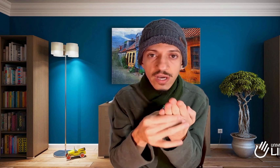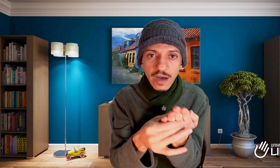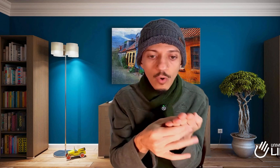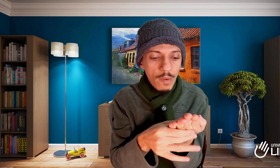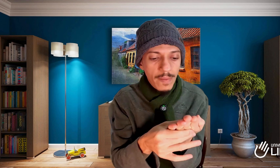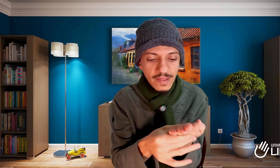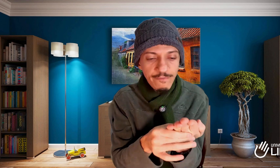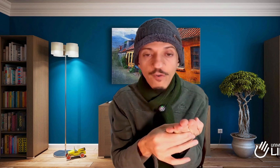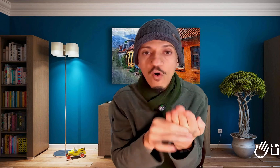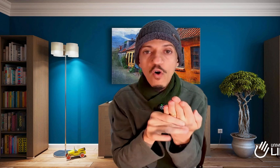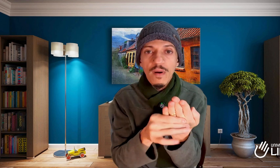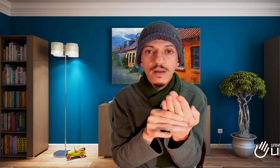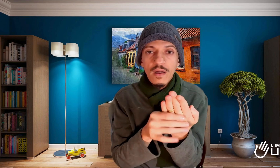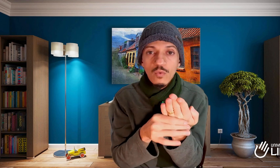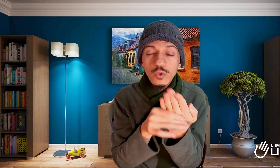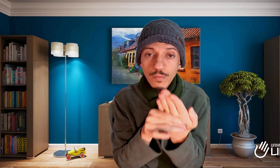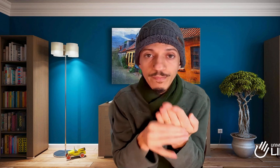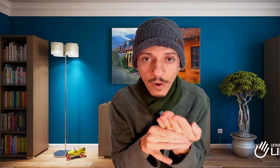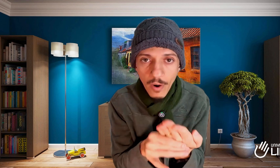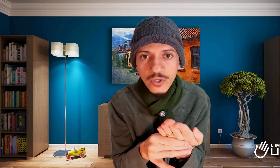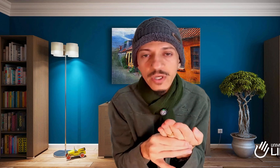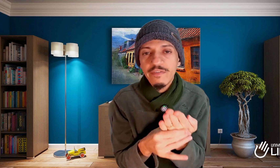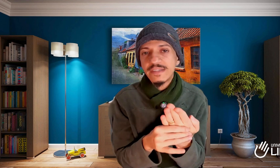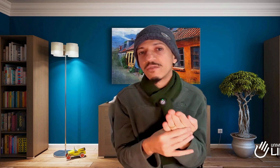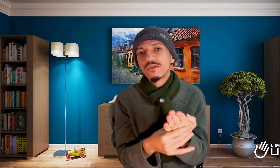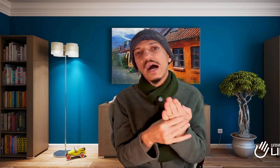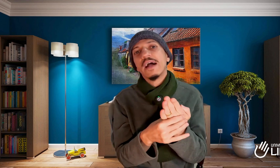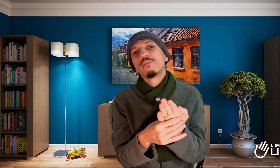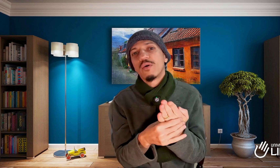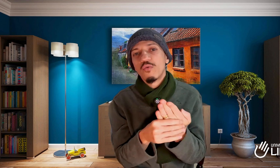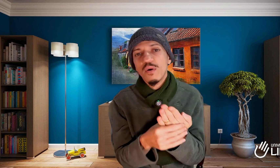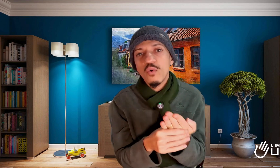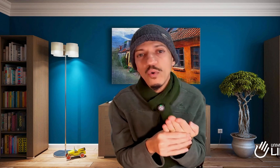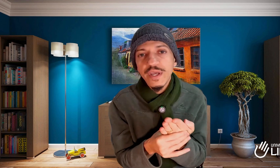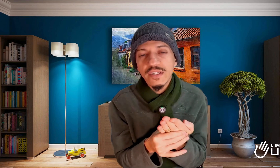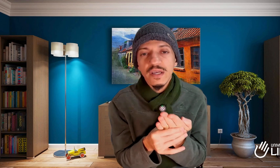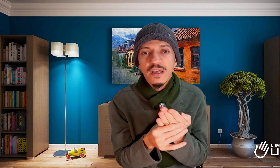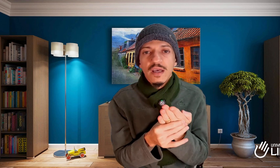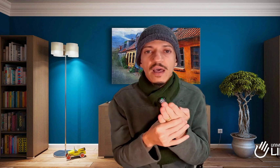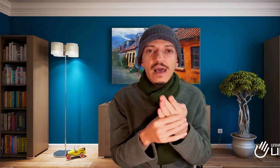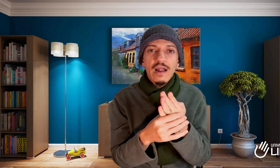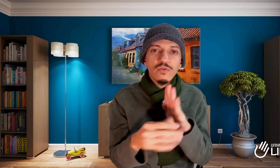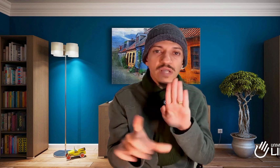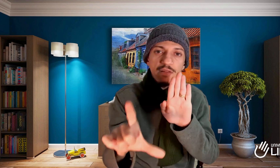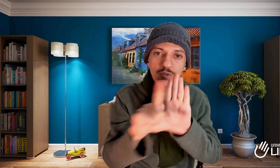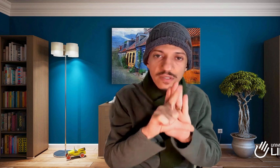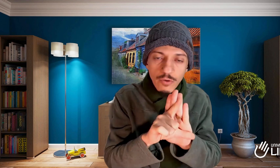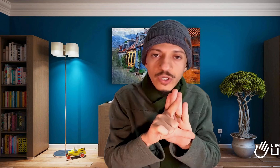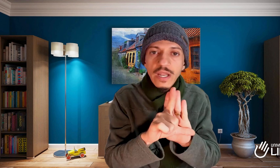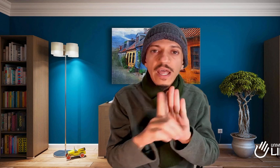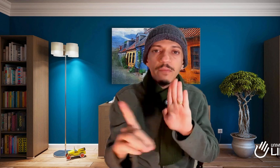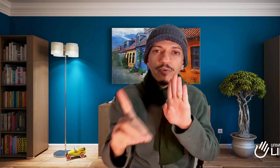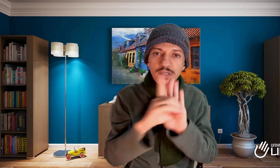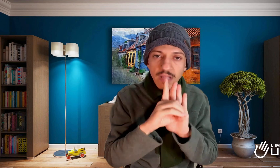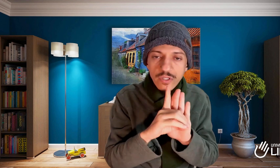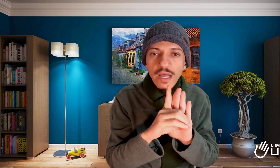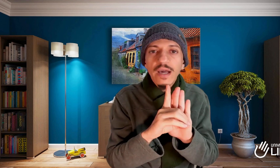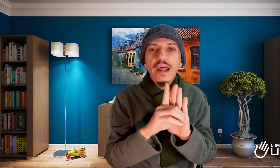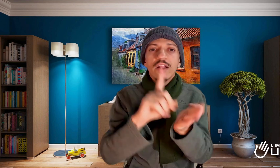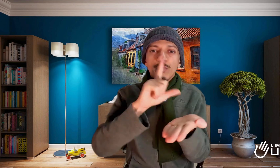uma plataforma, um suporte que vai ser usado para alguma coisa. Ela é usada para o sinal de lei, para o sinal de decreto, para o